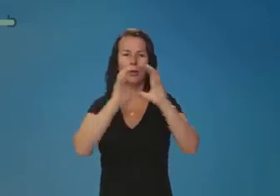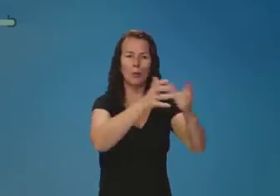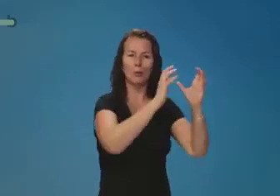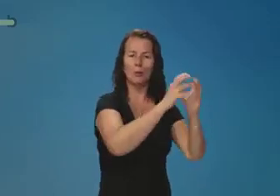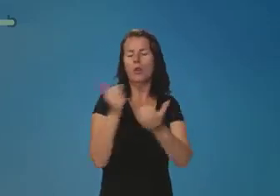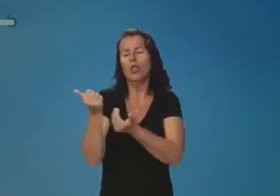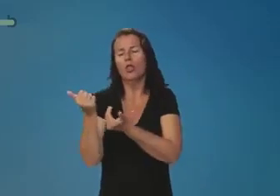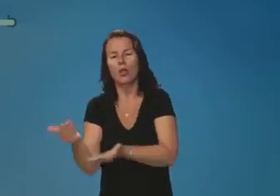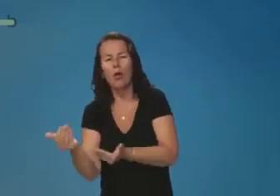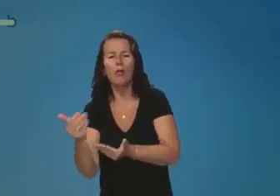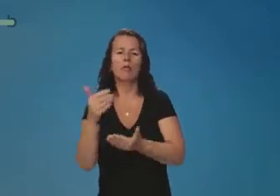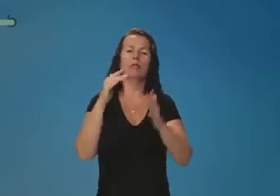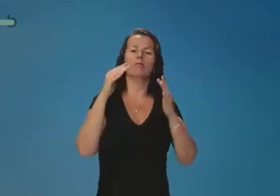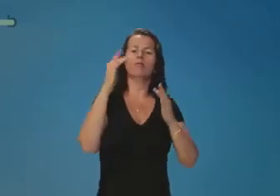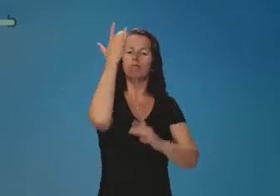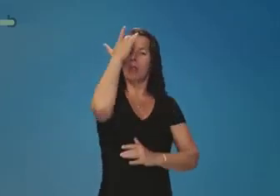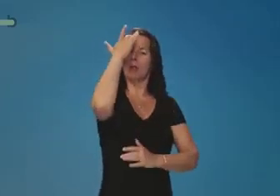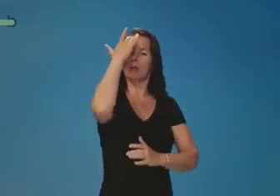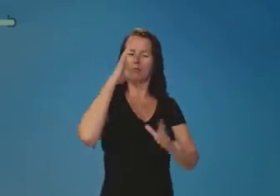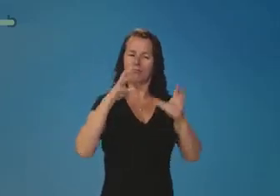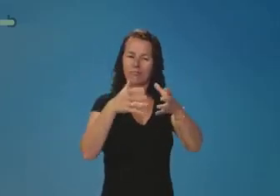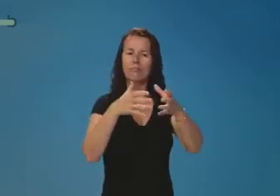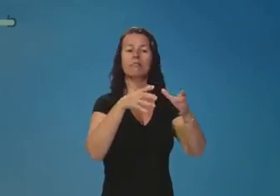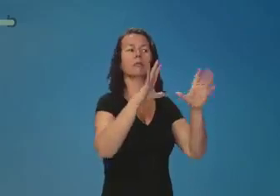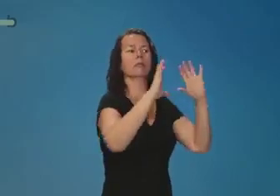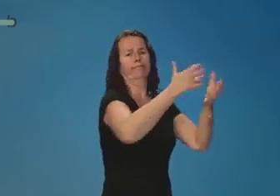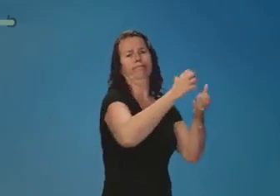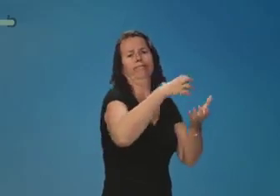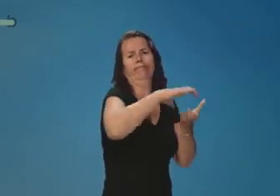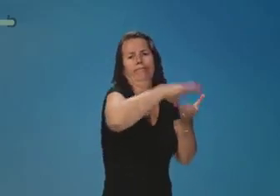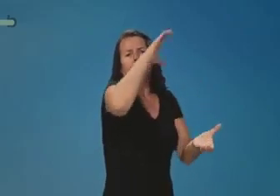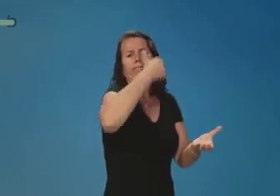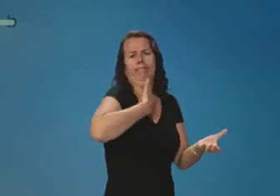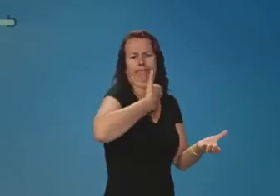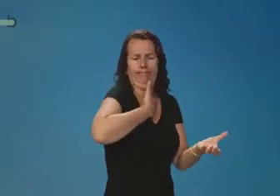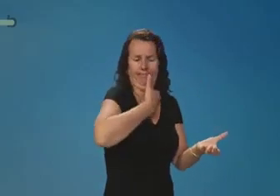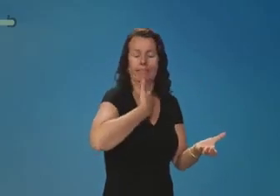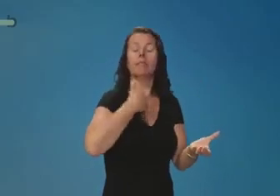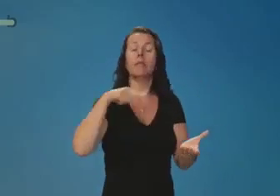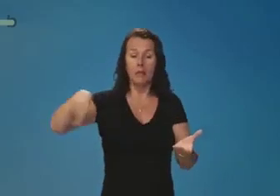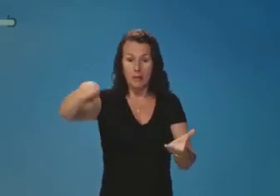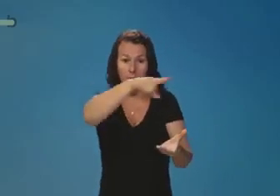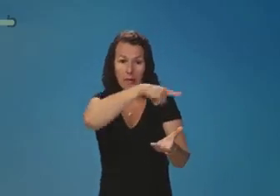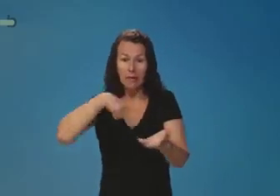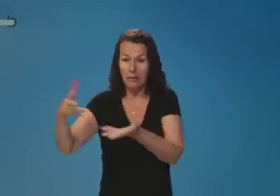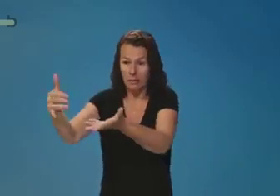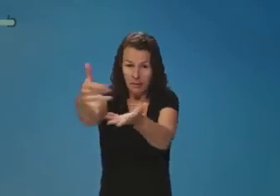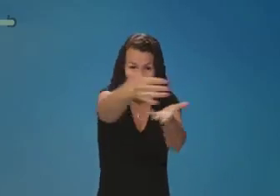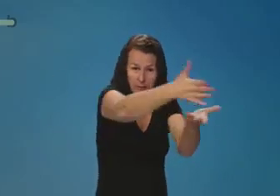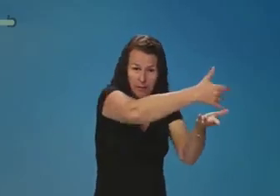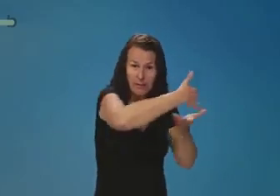etárias distintas: jovens, adultos e idosos. As imagens foram captadas com